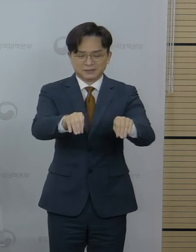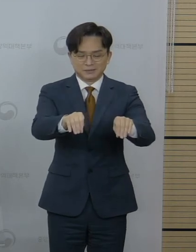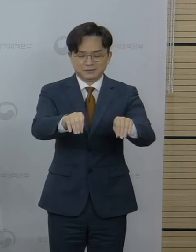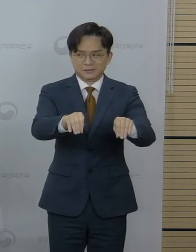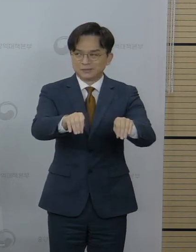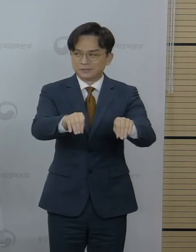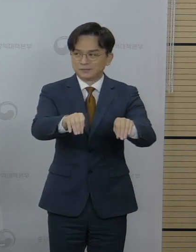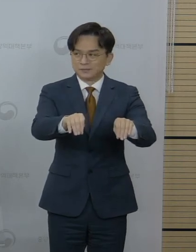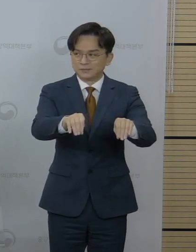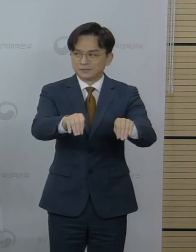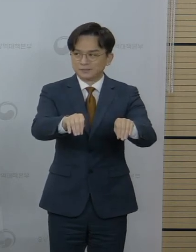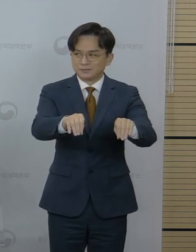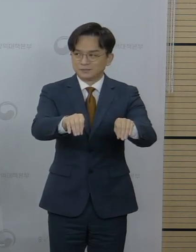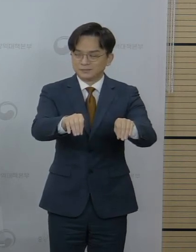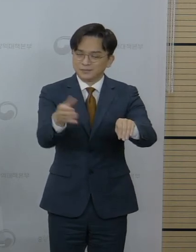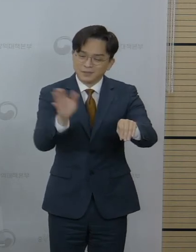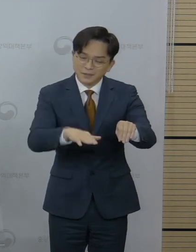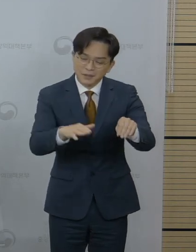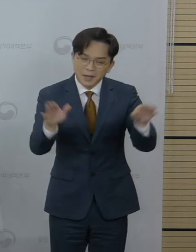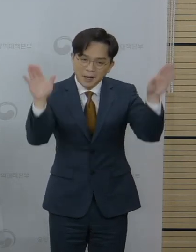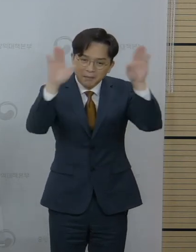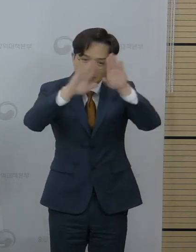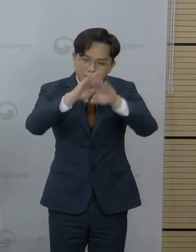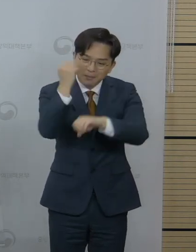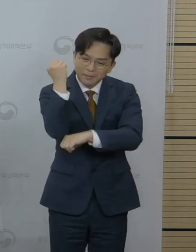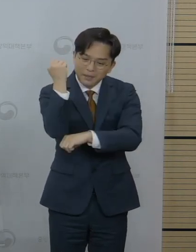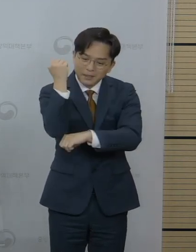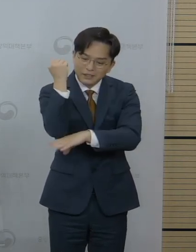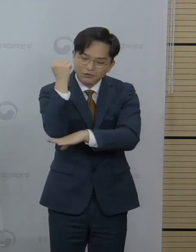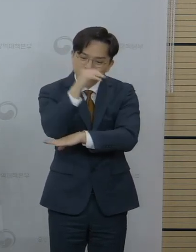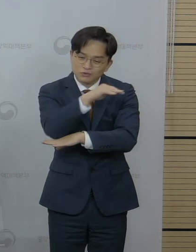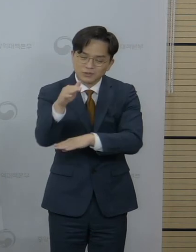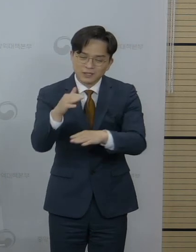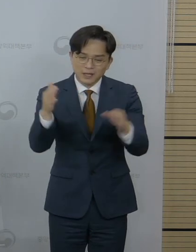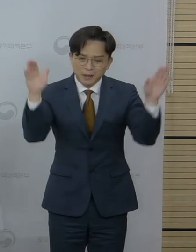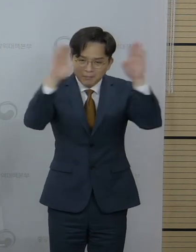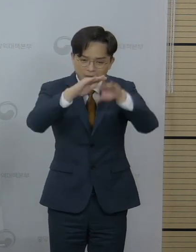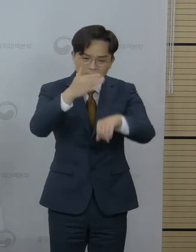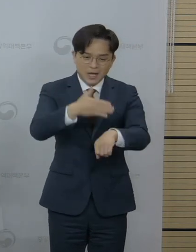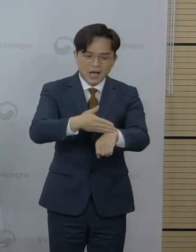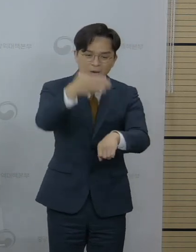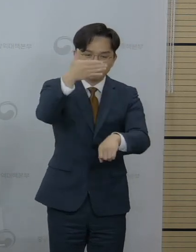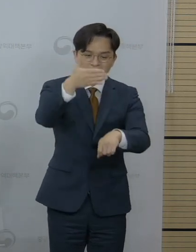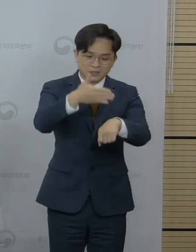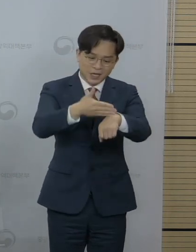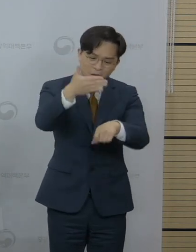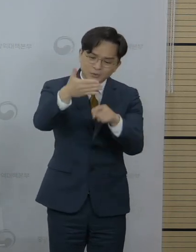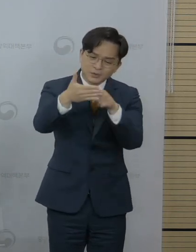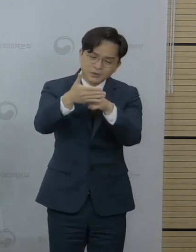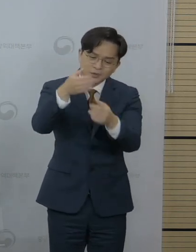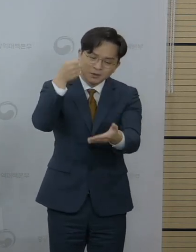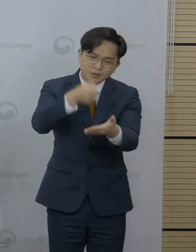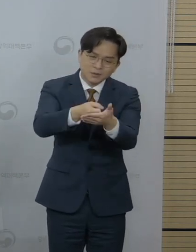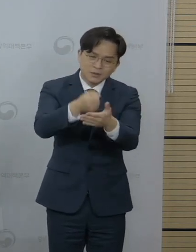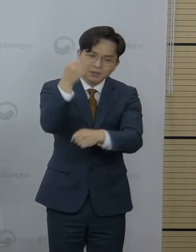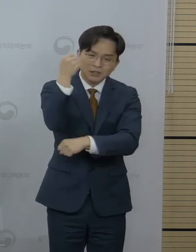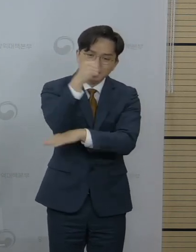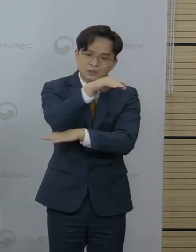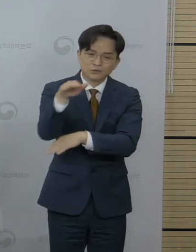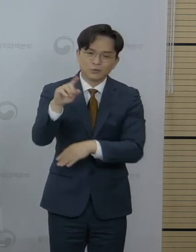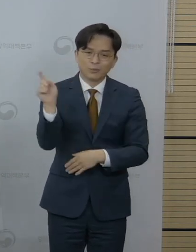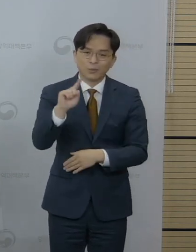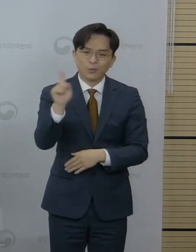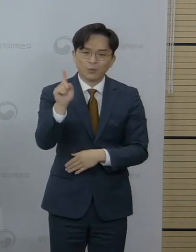밤 10시가 아니라 밤 9시로 설정한 이유가 무엇인지, 그리고 이 시간대로 제한하는 게